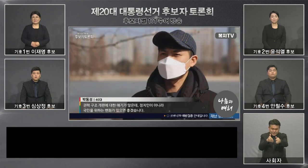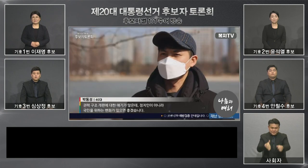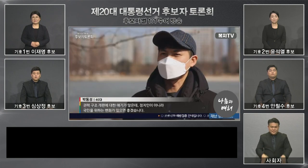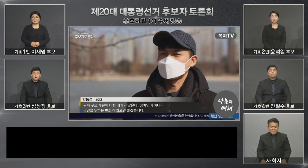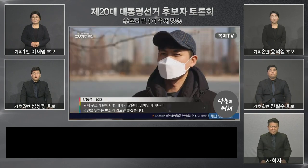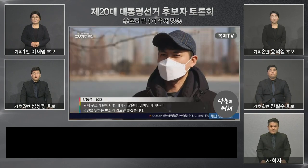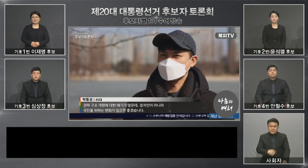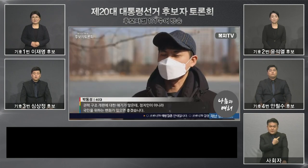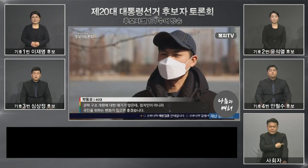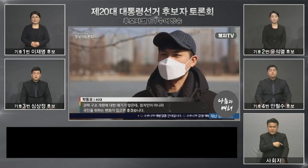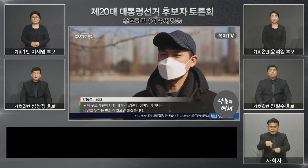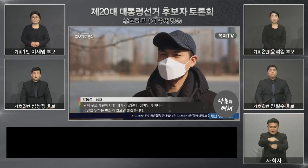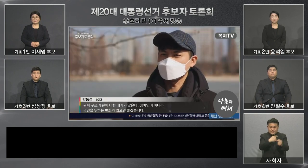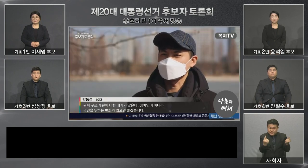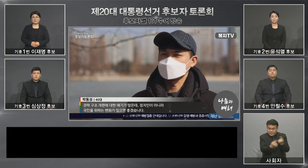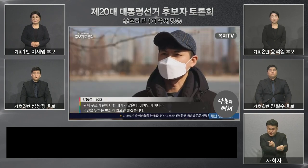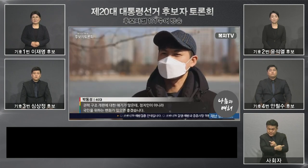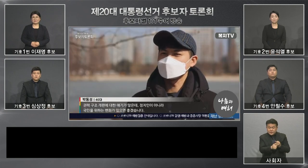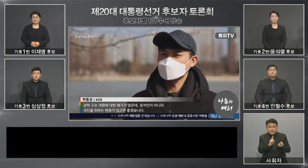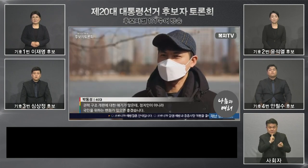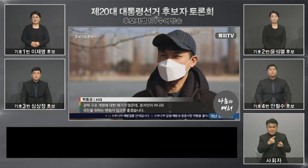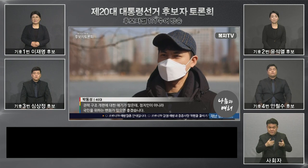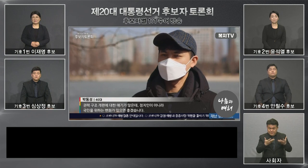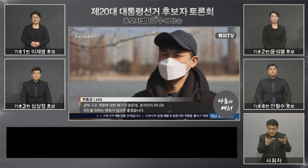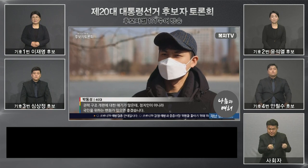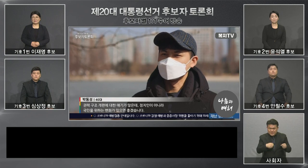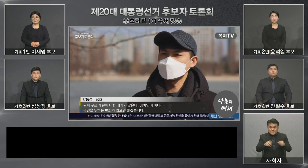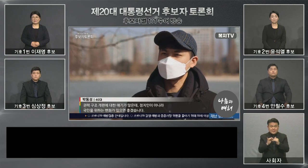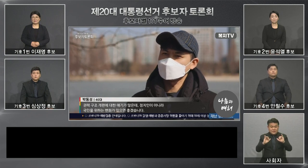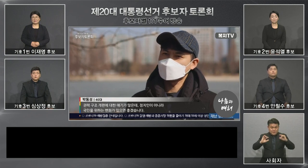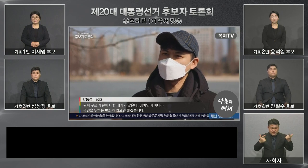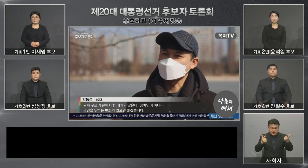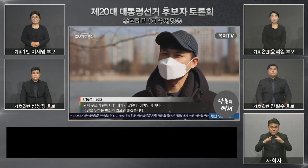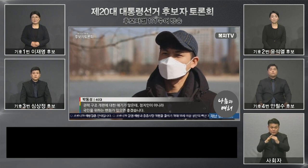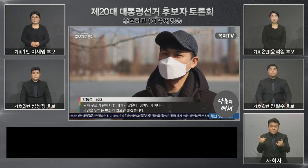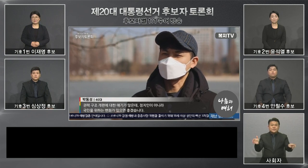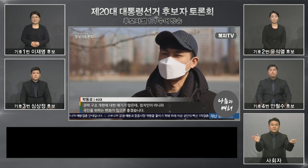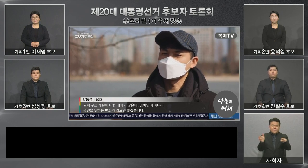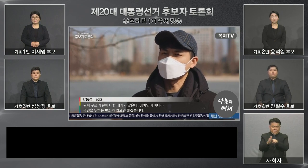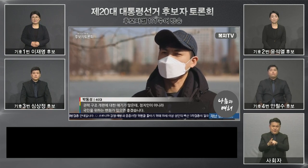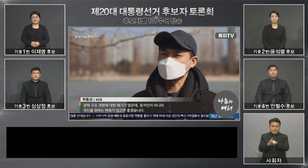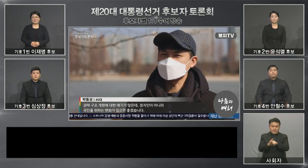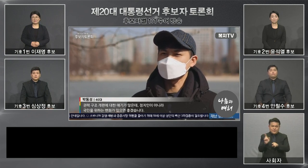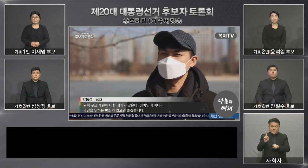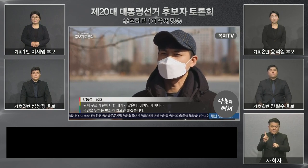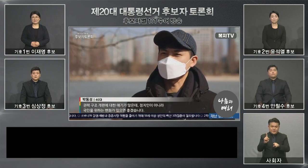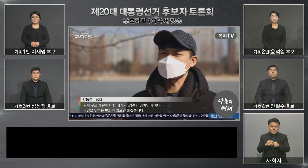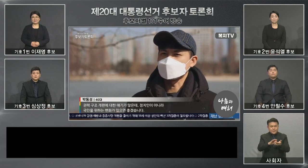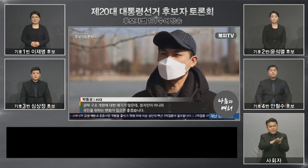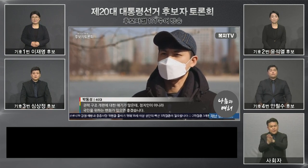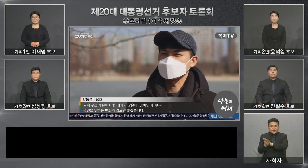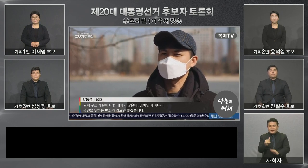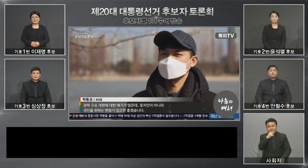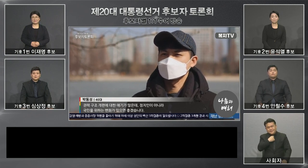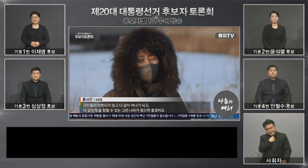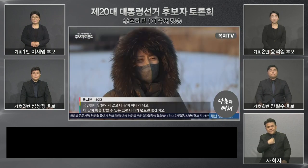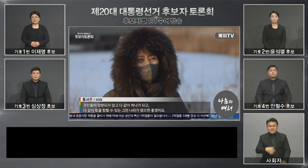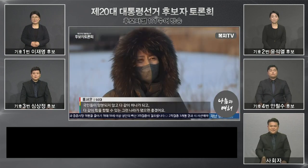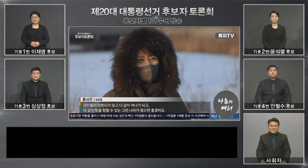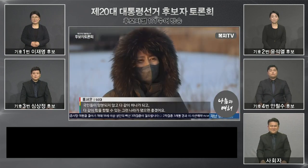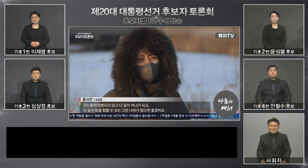권력구조 개편에 대한 얘기가 많은데 정치인이 아니라 국민을 위한 변화가 있으면 좋겠습니다.